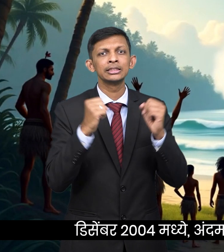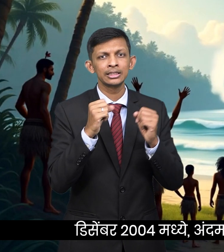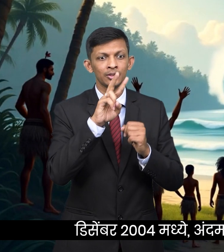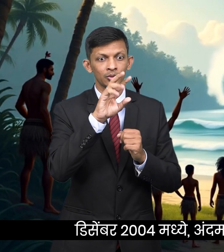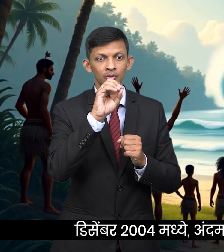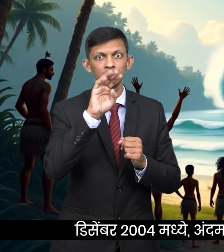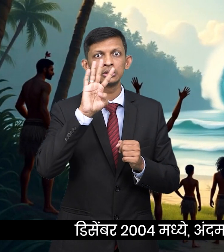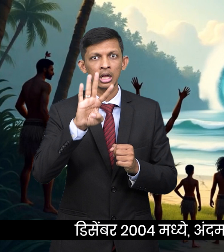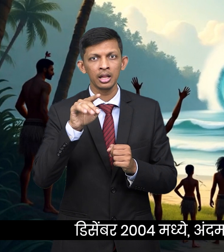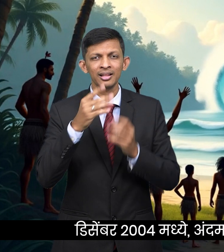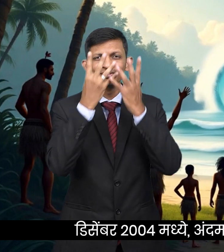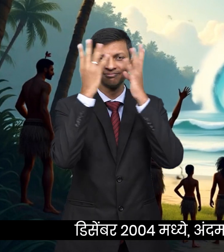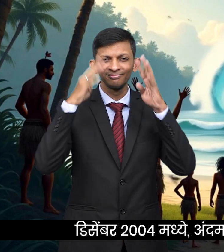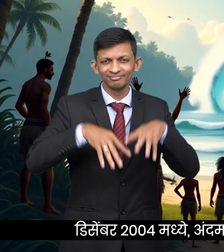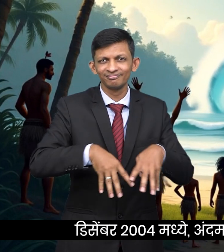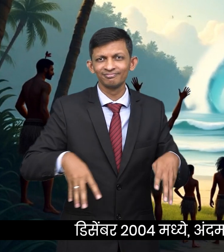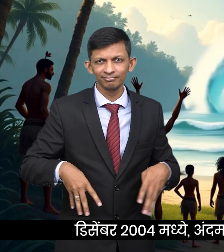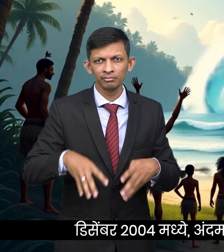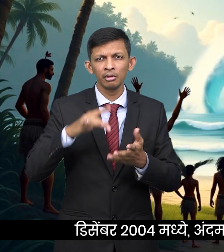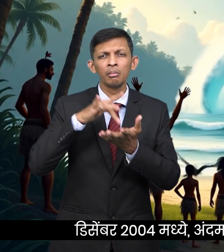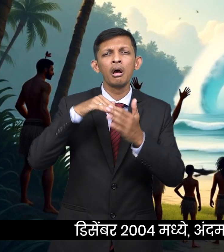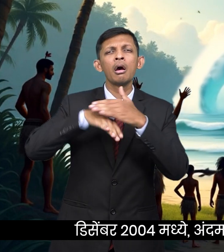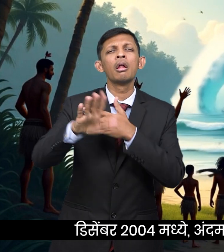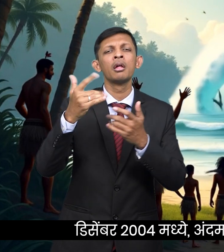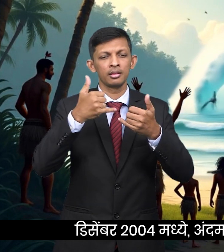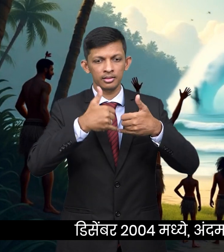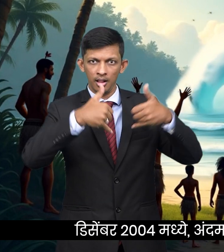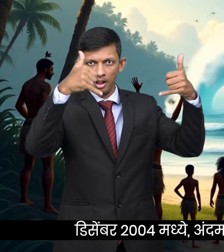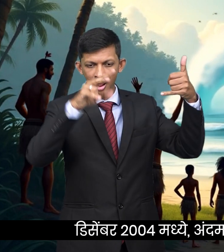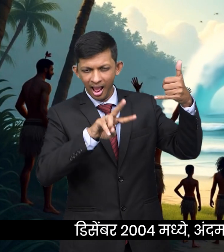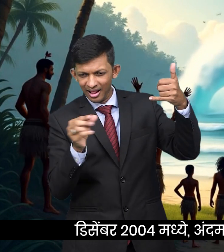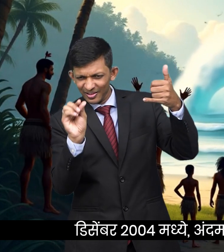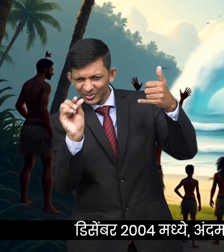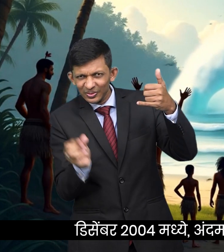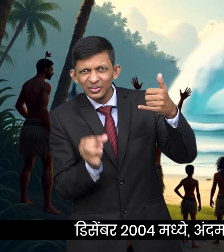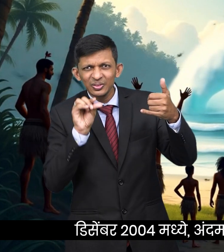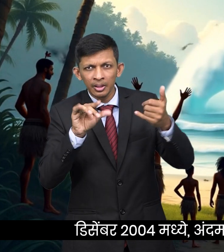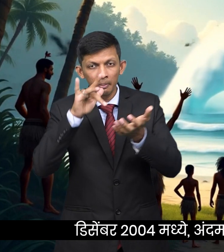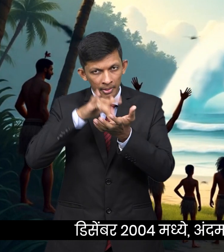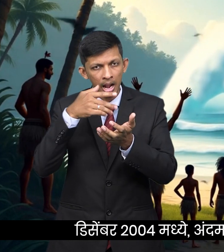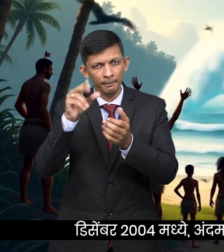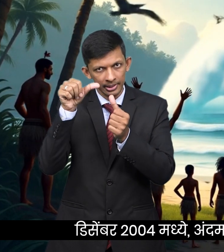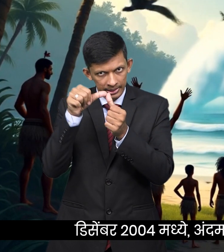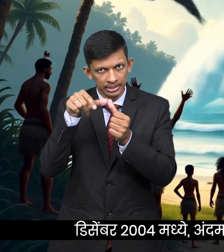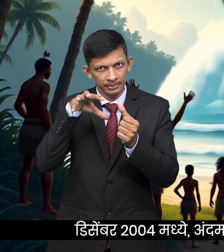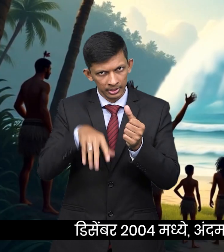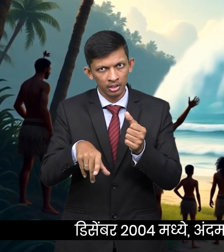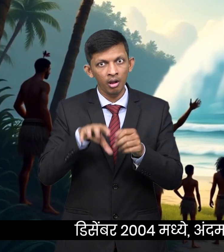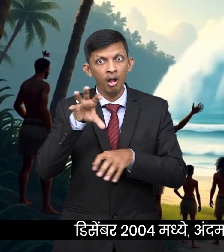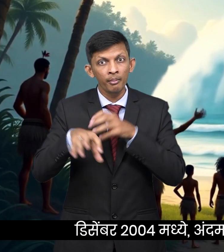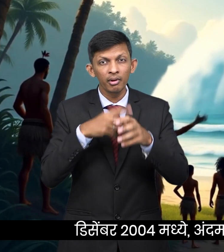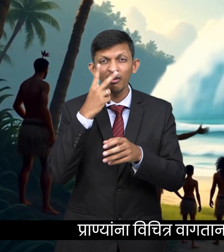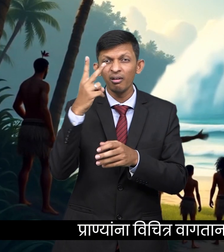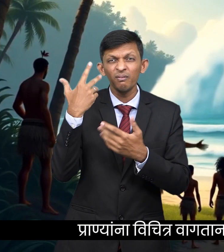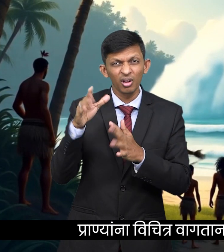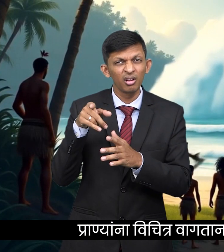डिसेंबर 2004 मध्ये अंदमान बेटांवरील आदिवासींनी